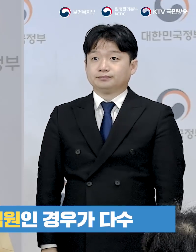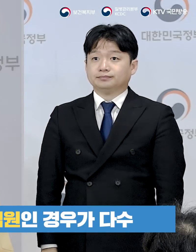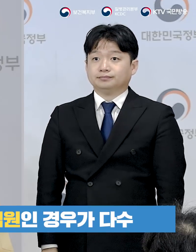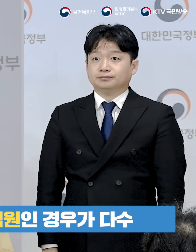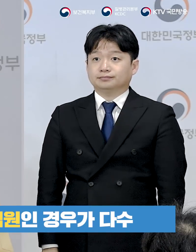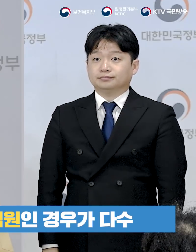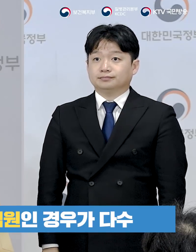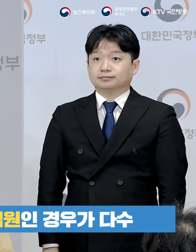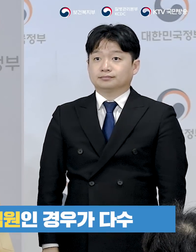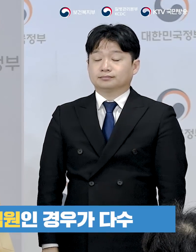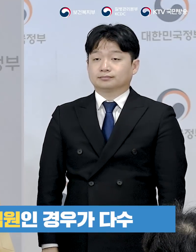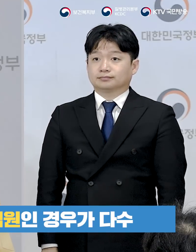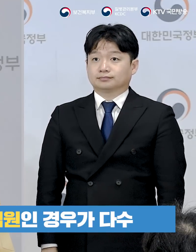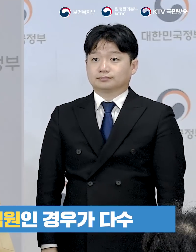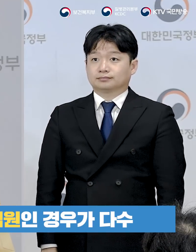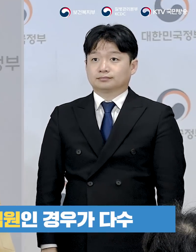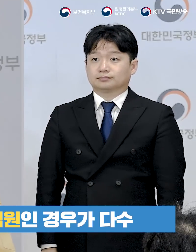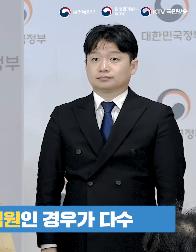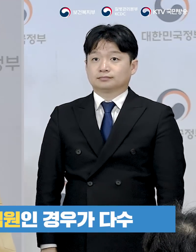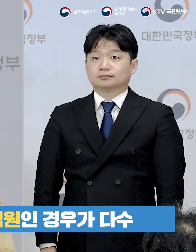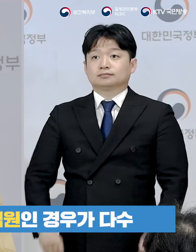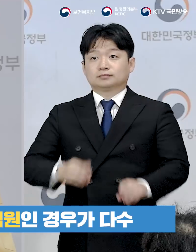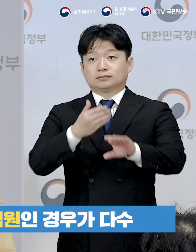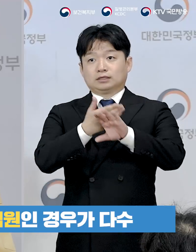더 많습니다. 즉